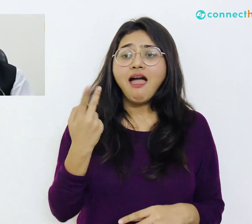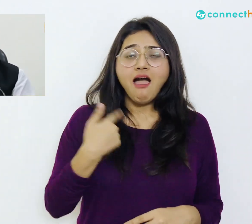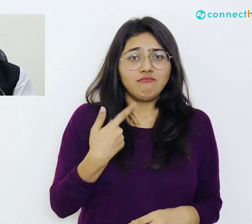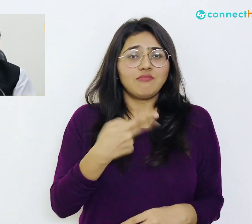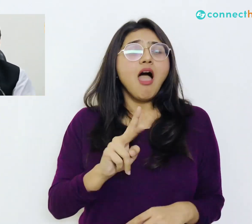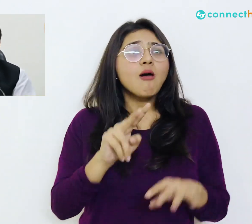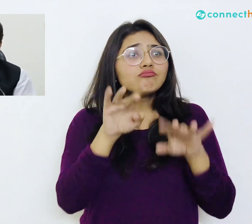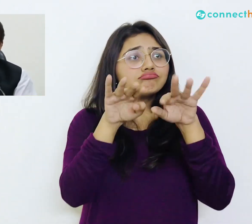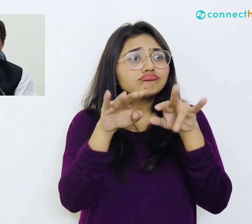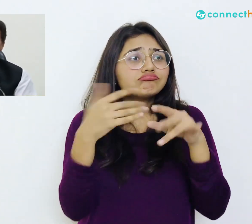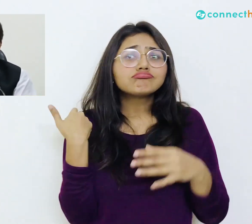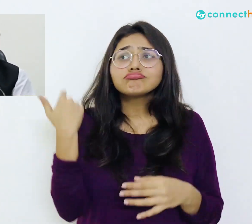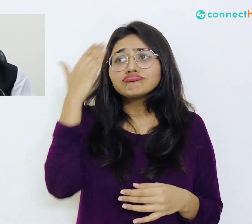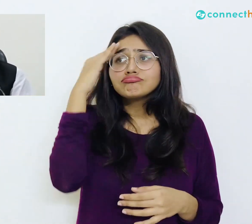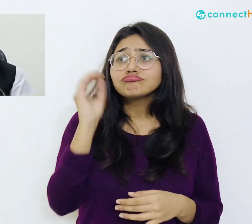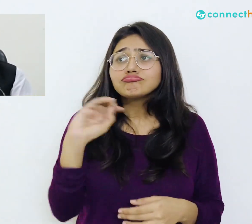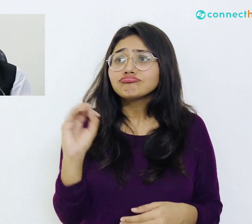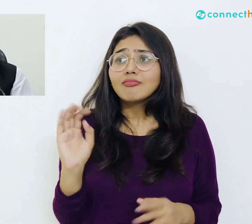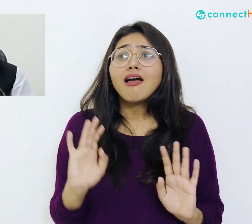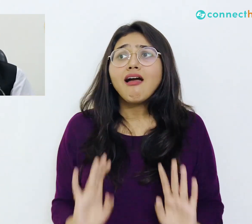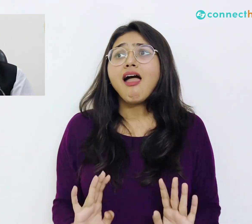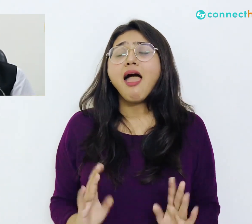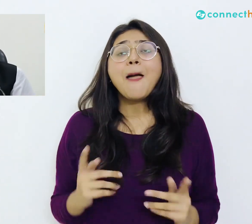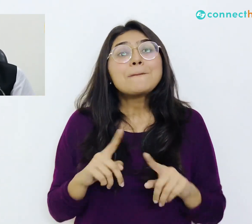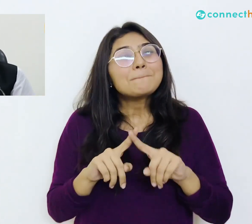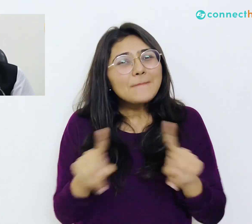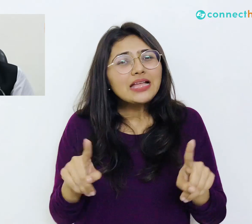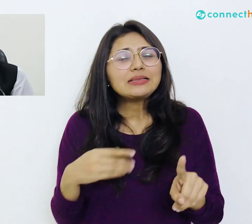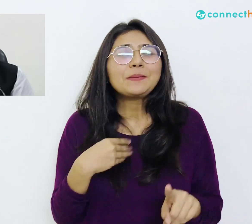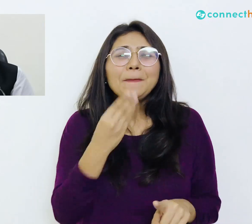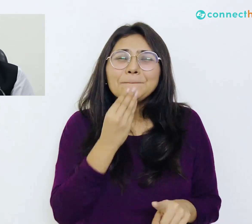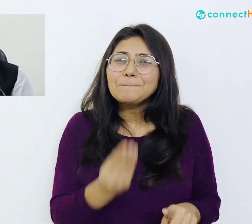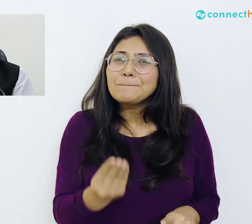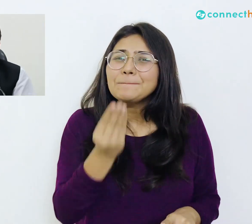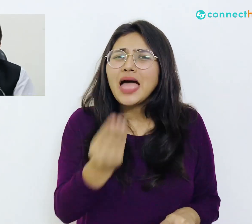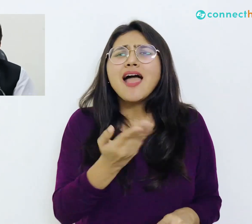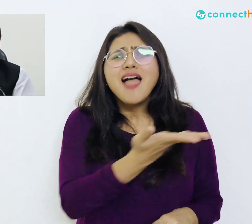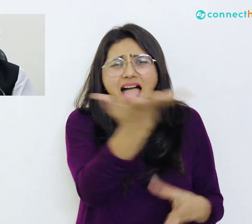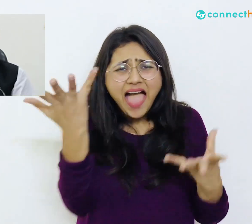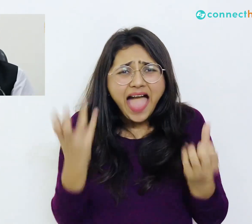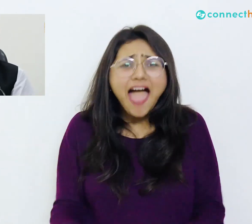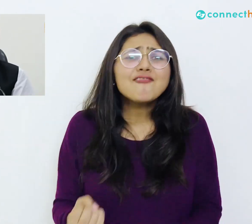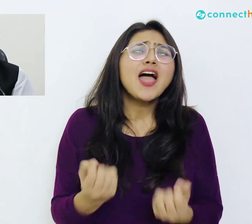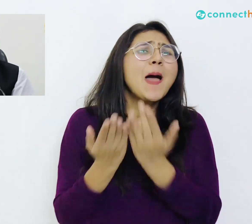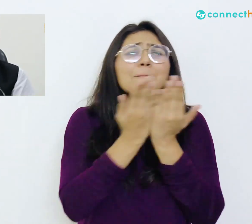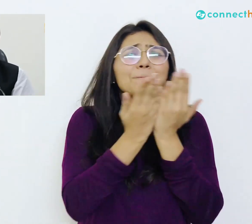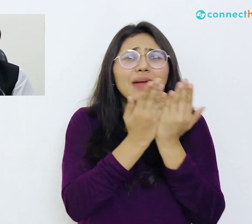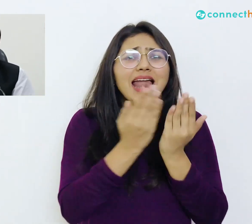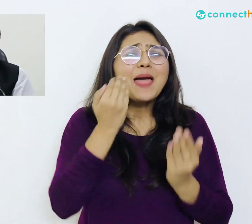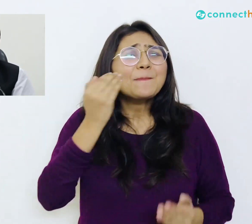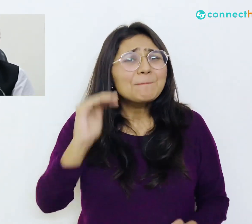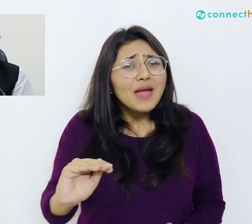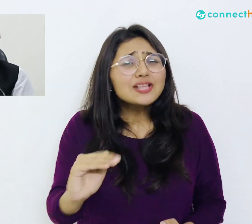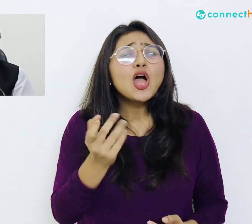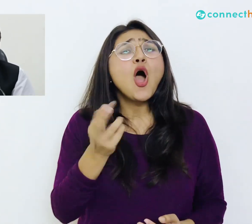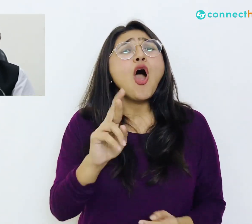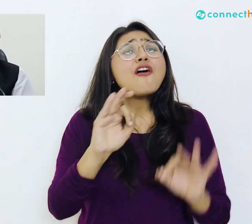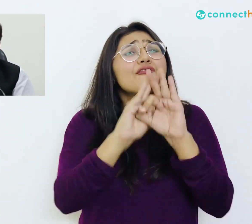وہ بے روزگار ہوا ہے. صرف یہ اسے بتانا پڑے گا اس ویب سائٹ کے اوپر. اور ان کو جس